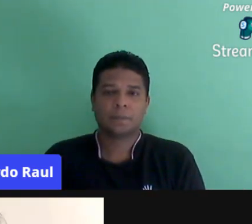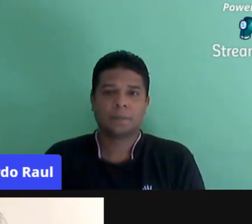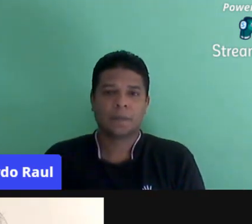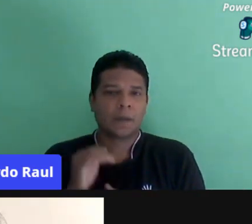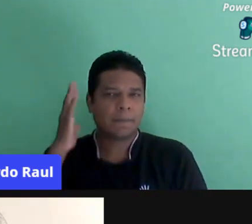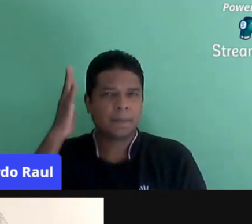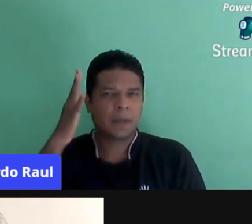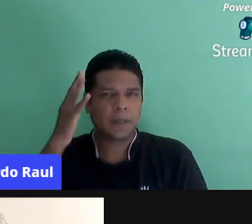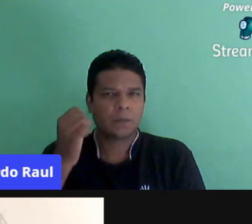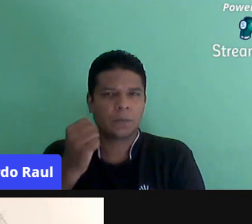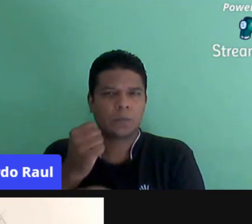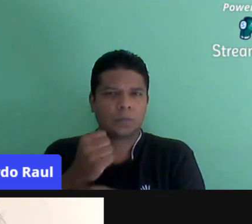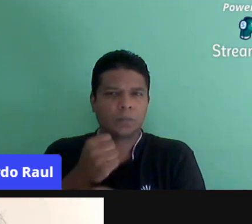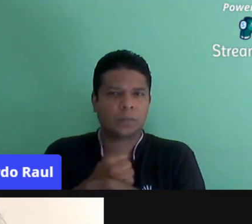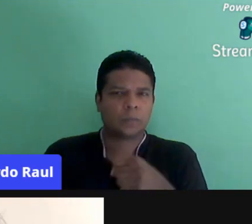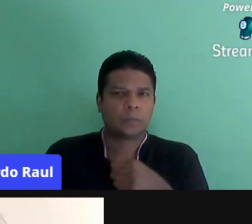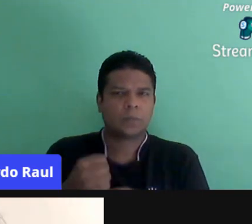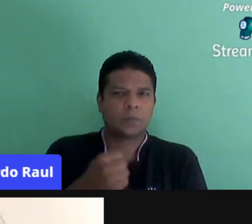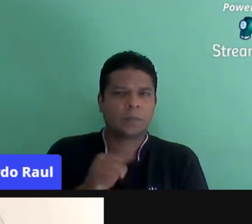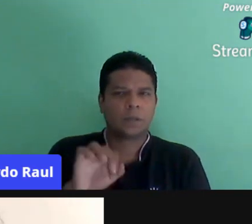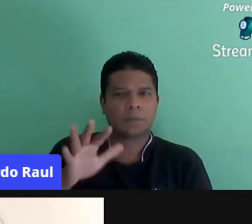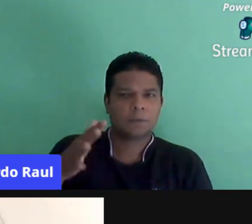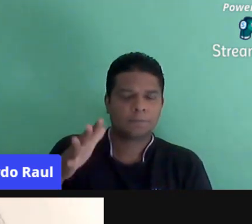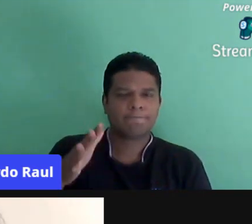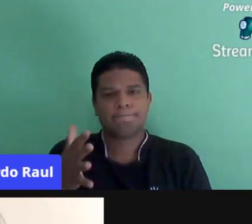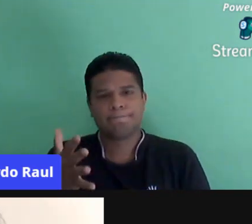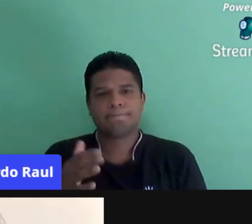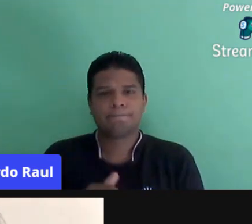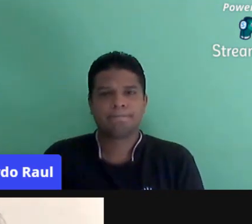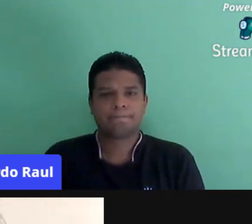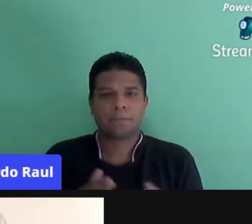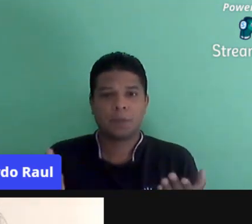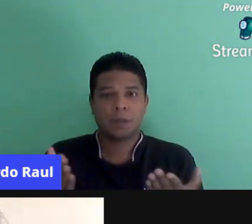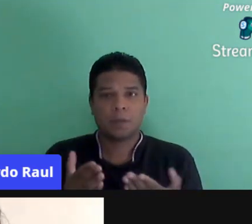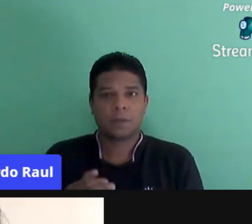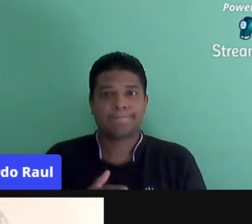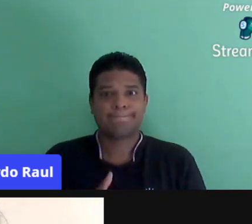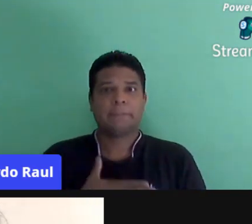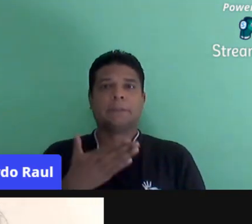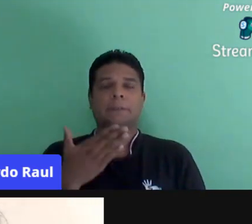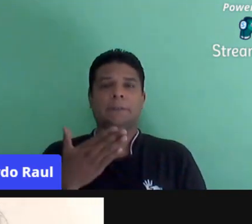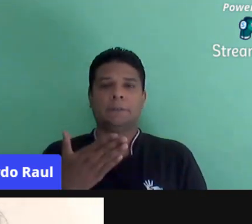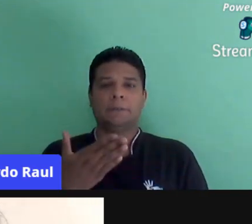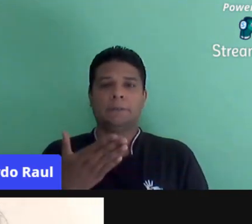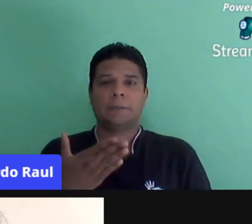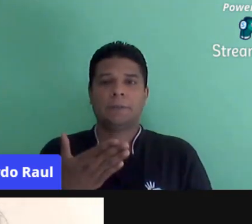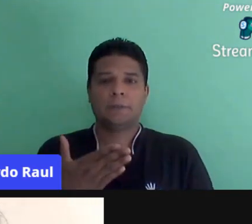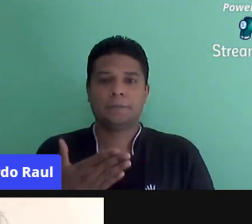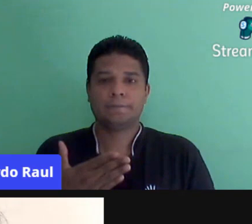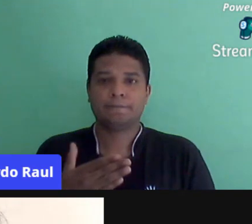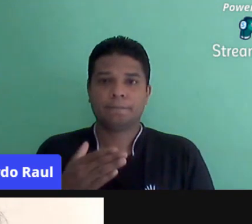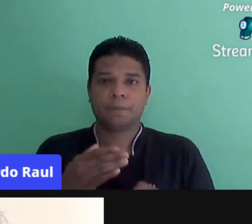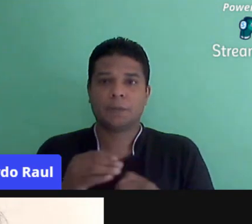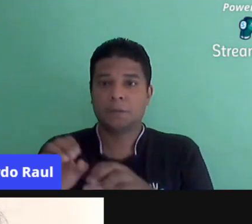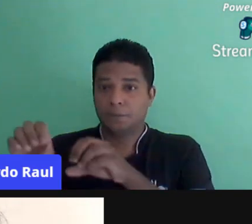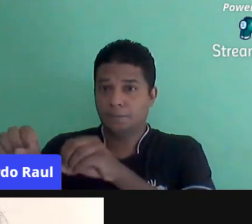ano passado, mais ou menos nesse período também, quando nós fomos surpreendidos, né, pelo ensino